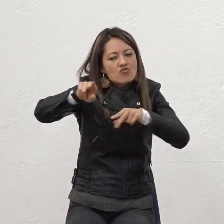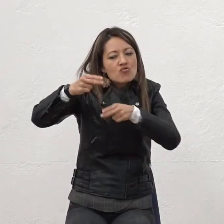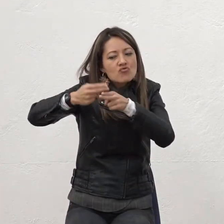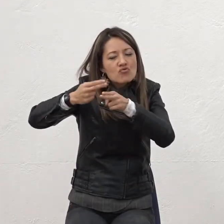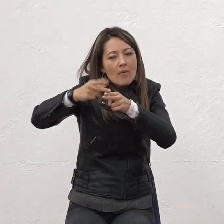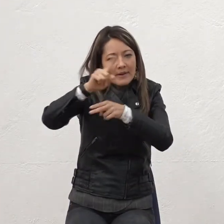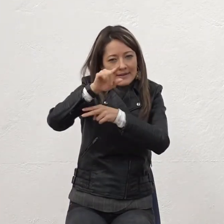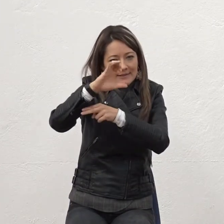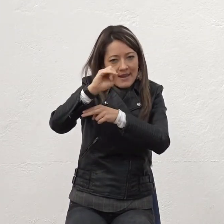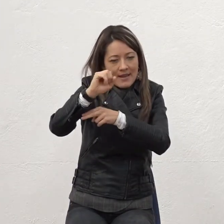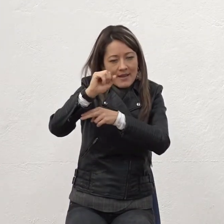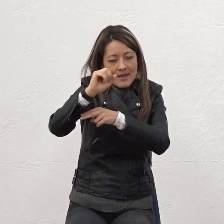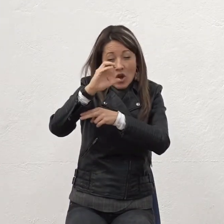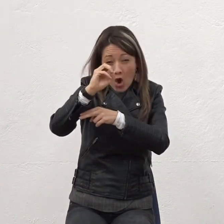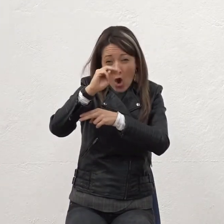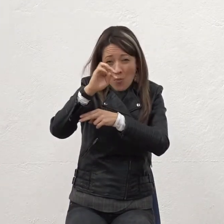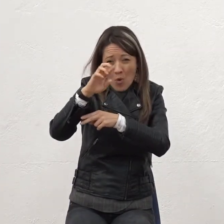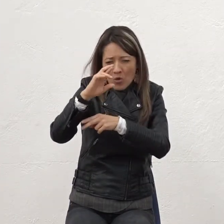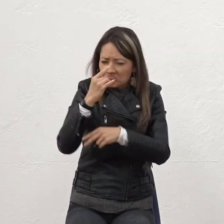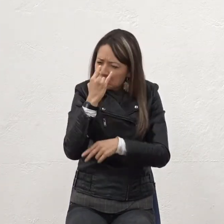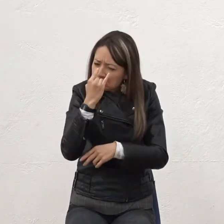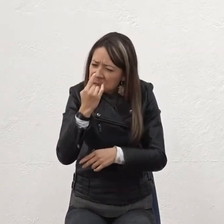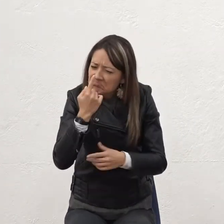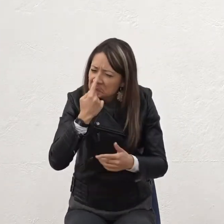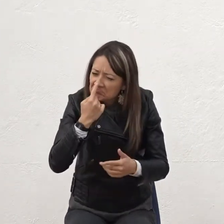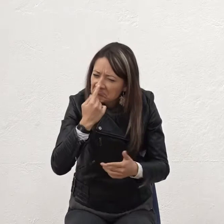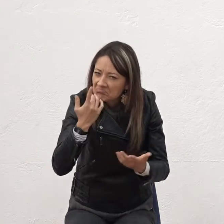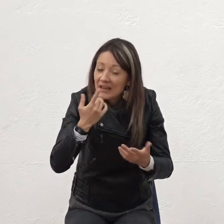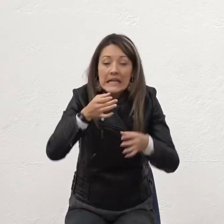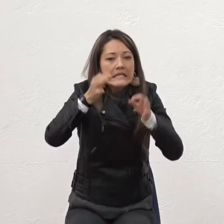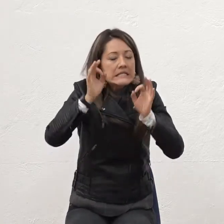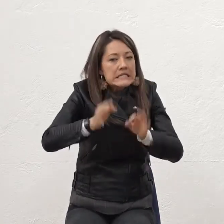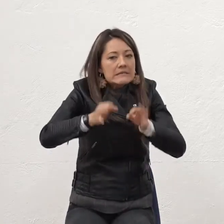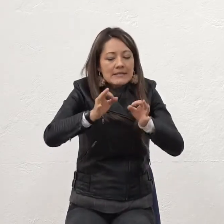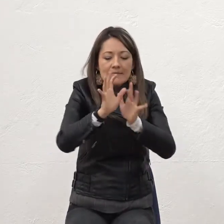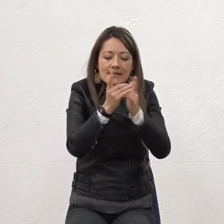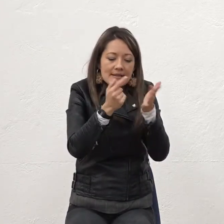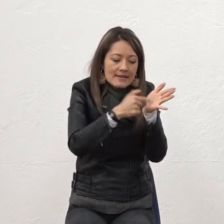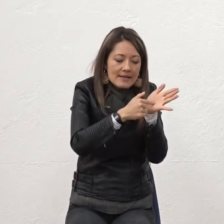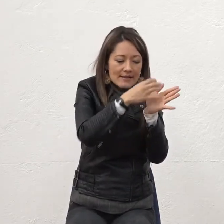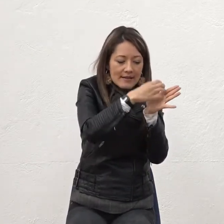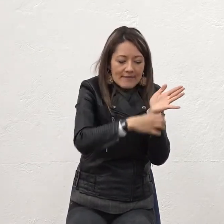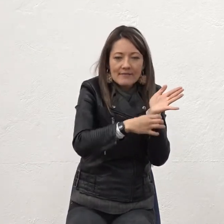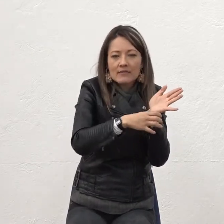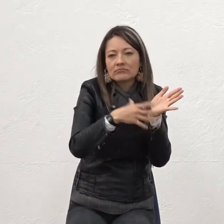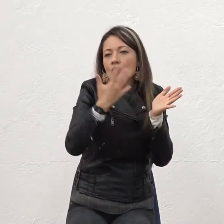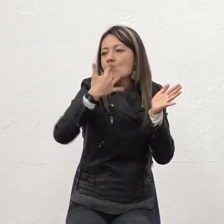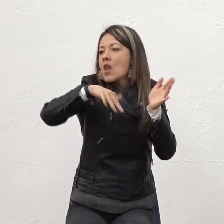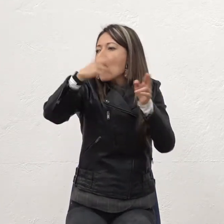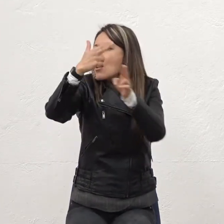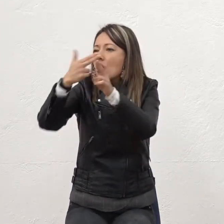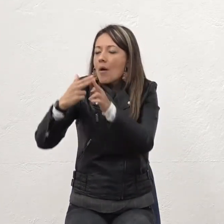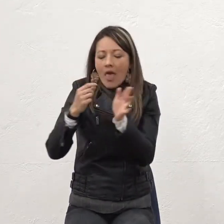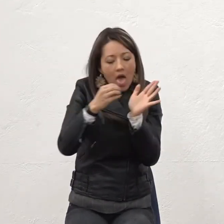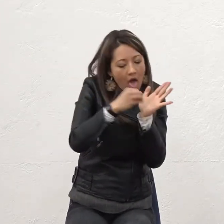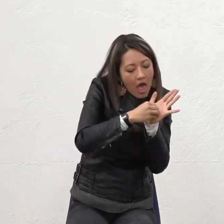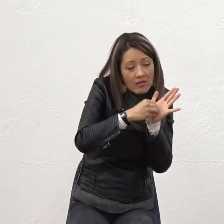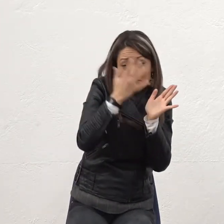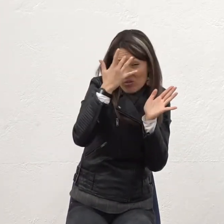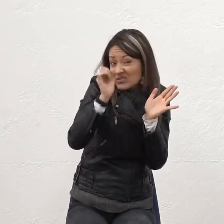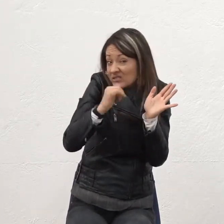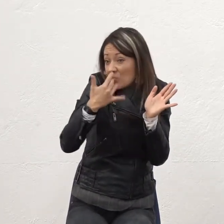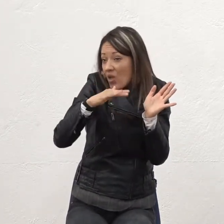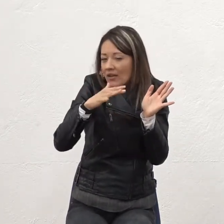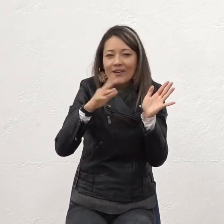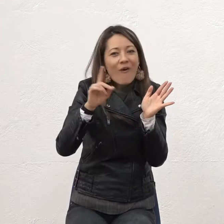este nombre porque me causó curiosidad. Siempre que hay algo en la palabra no está escrito porque sí. Yo dije, pero ¿por qué colocan